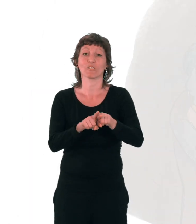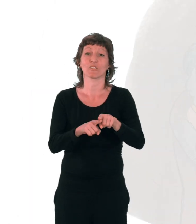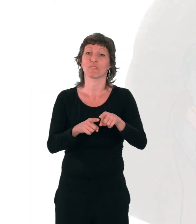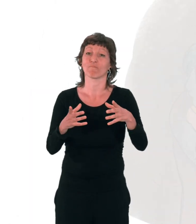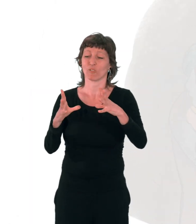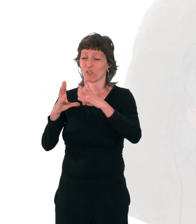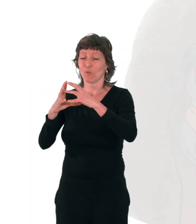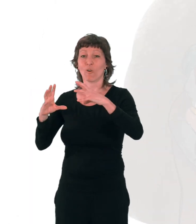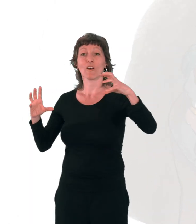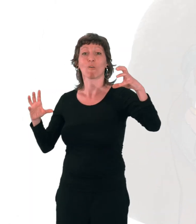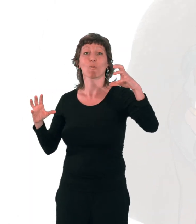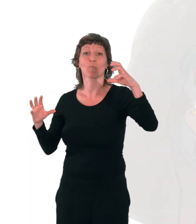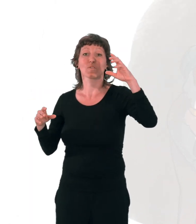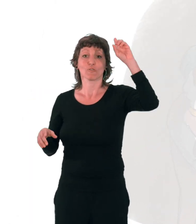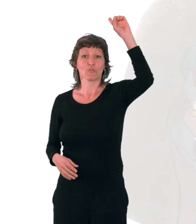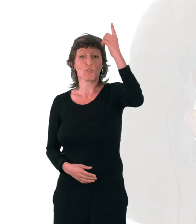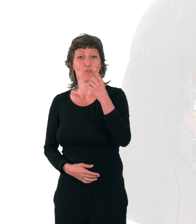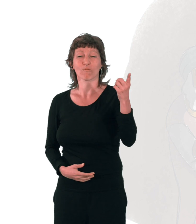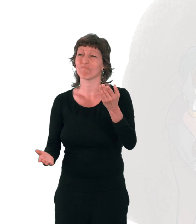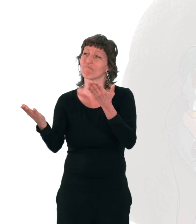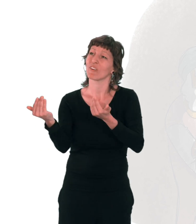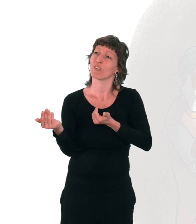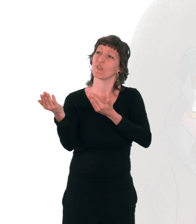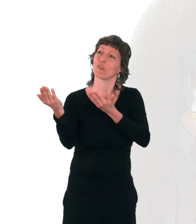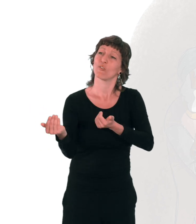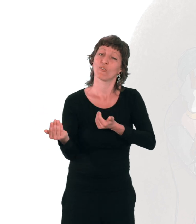Il attend lui aussi le royaume de Dieu.